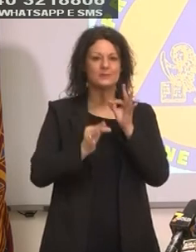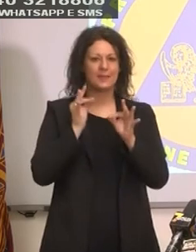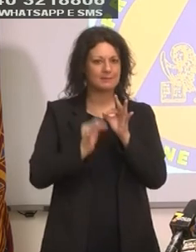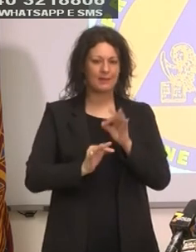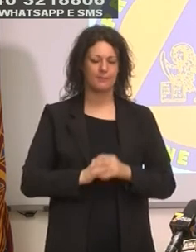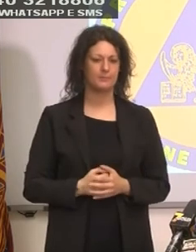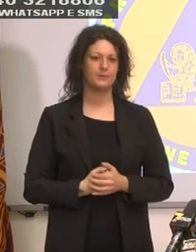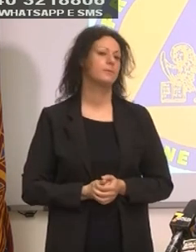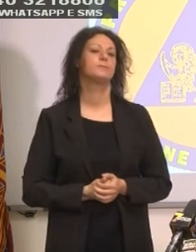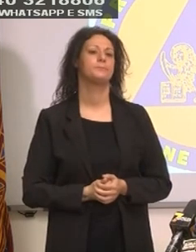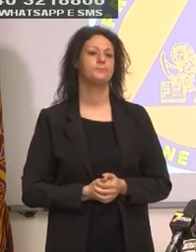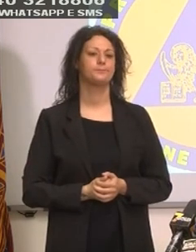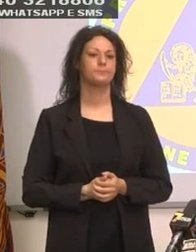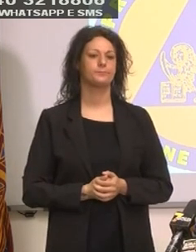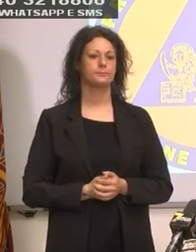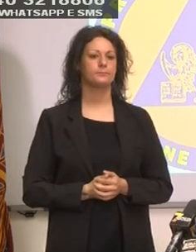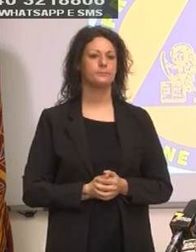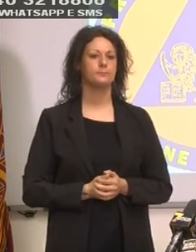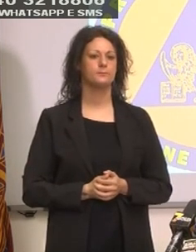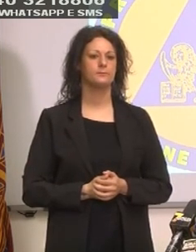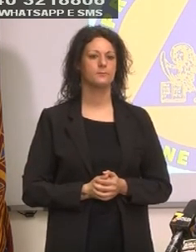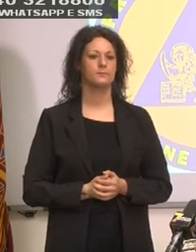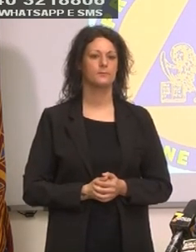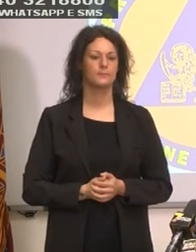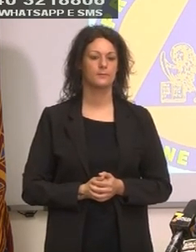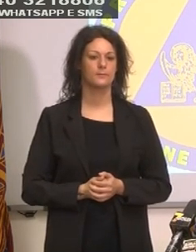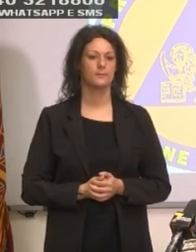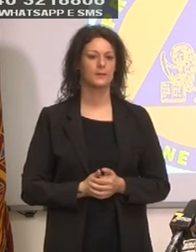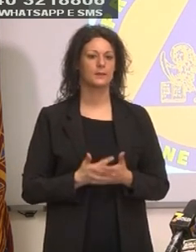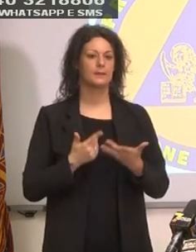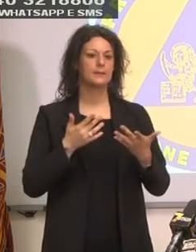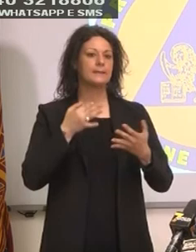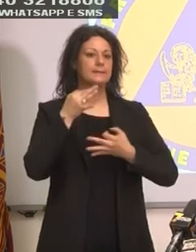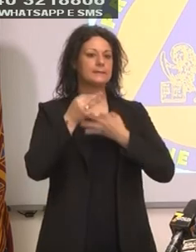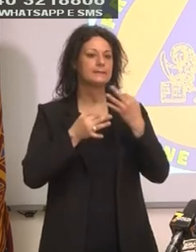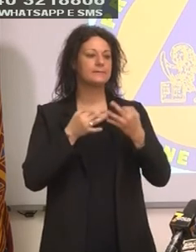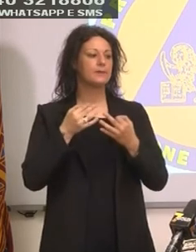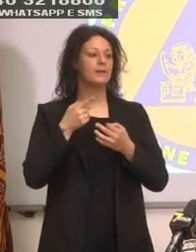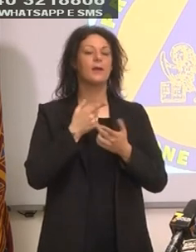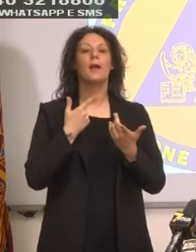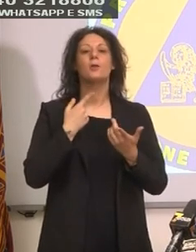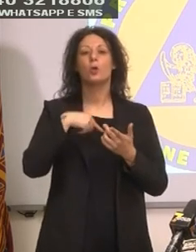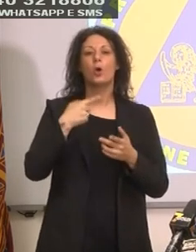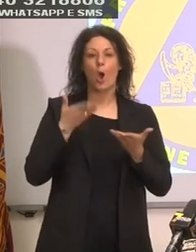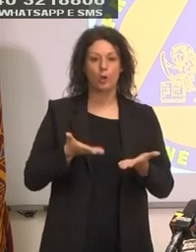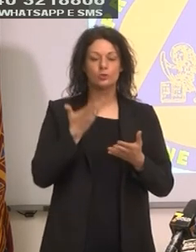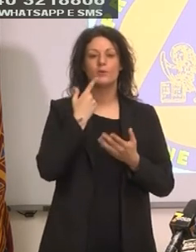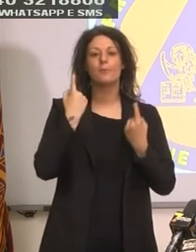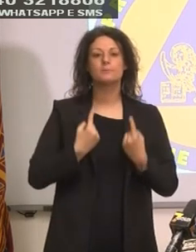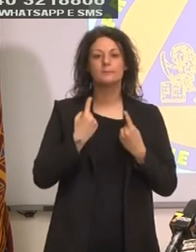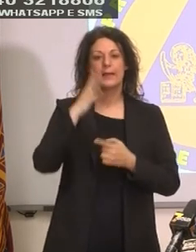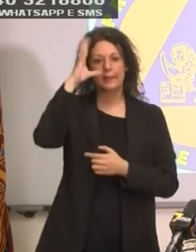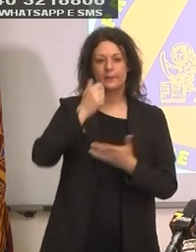attualmente il rinvio della decisione, cioè del nulla osta di oggi, è in attesa di vorremmo capire cosa data. Vogliono fare. Perfetto. Questi